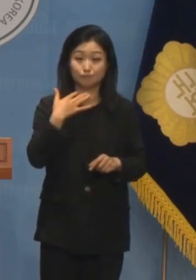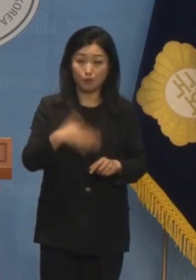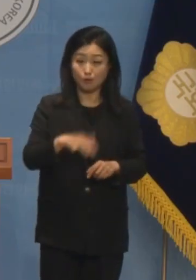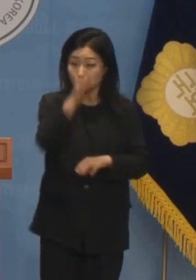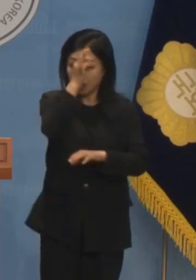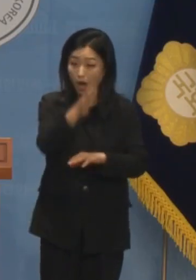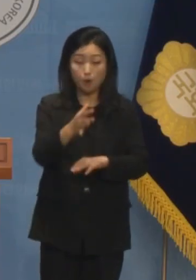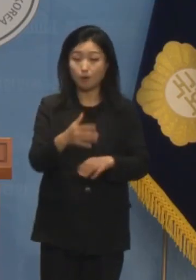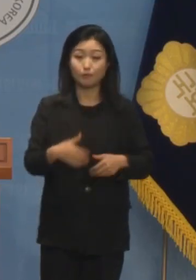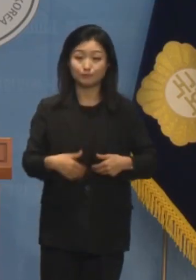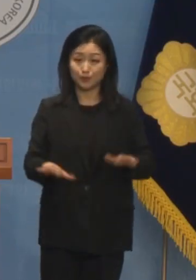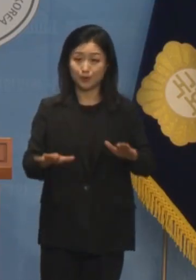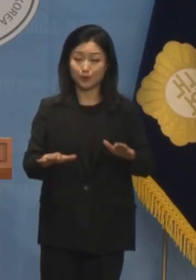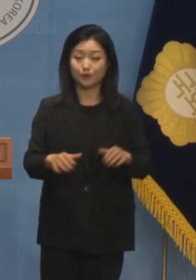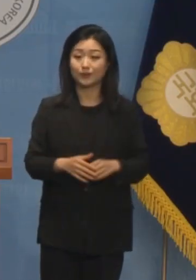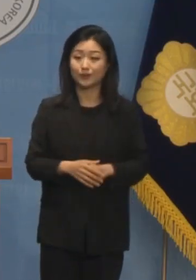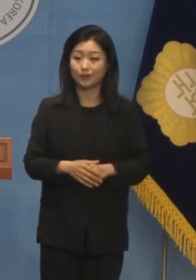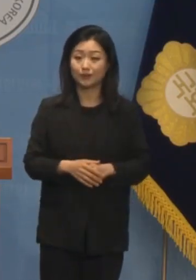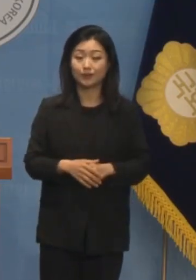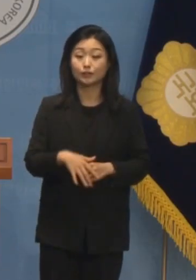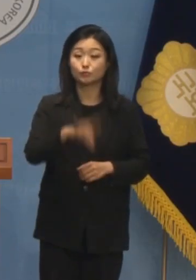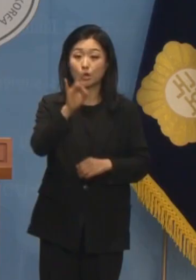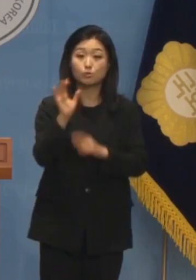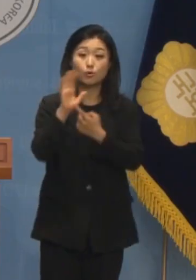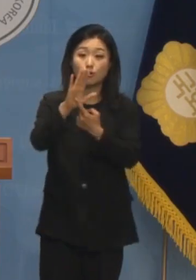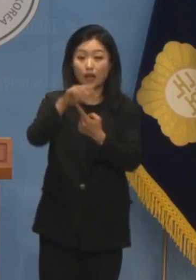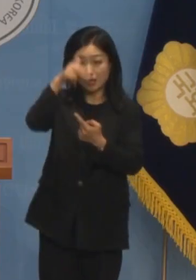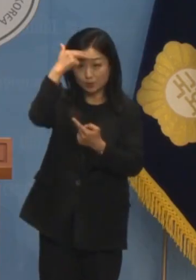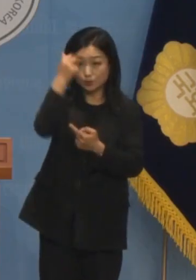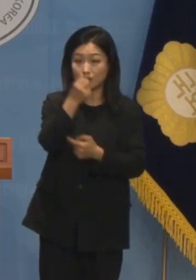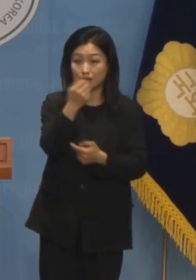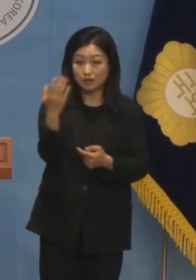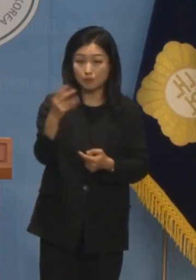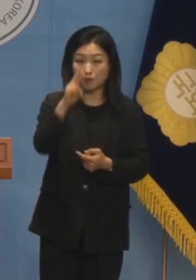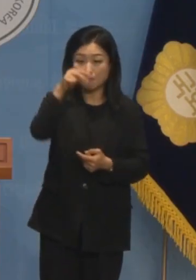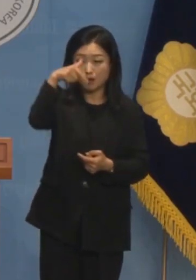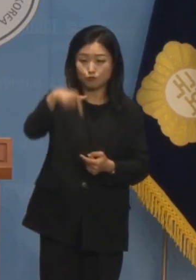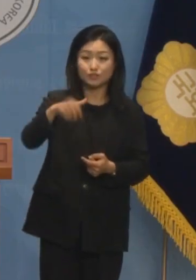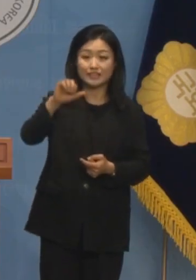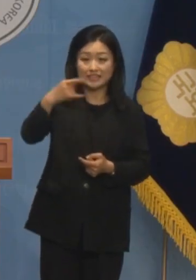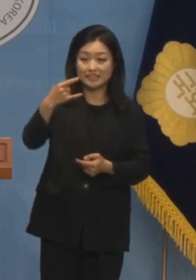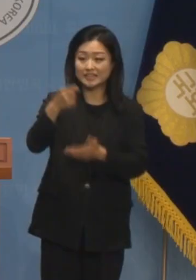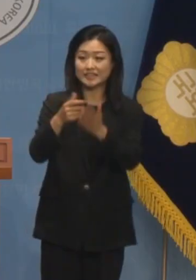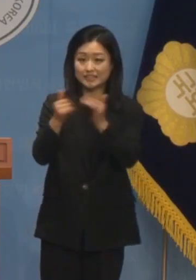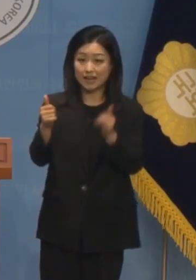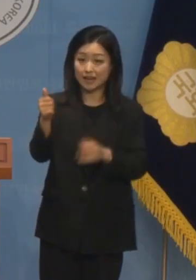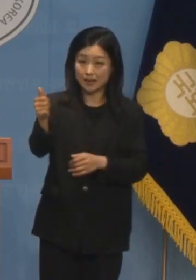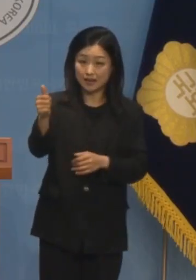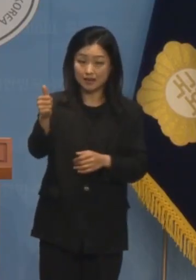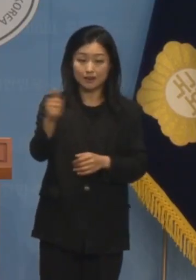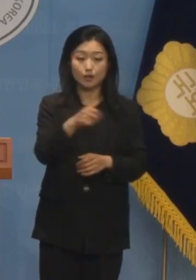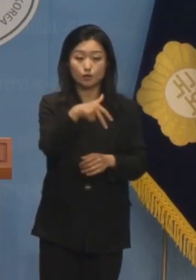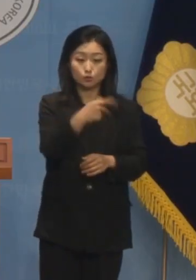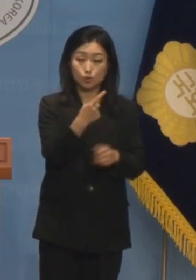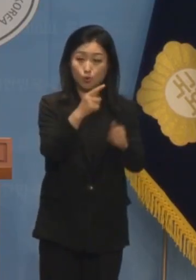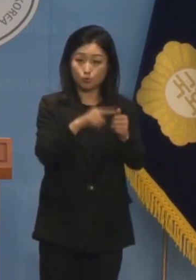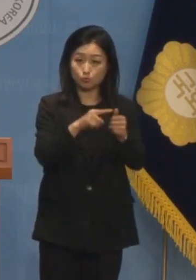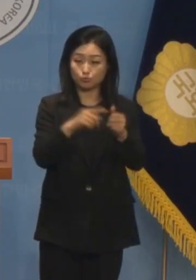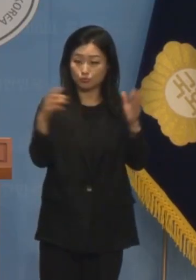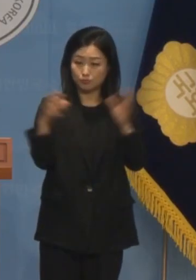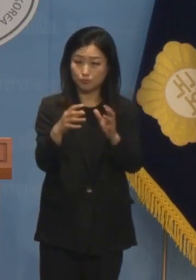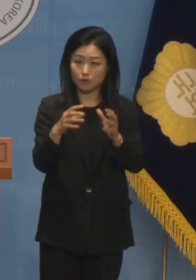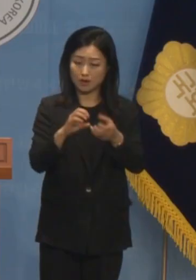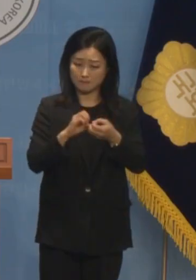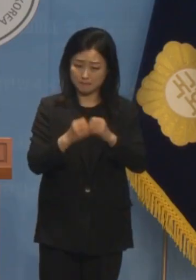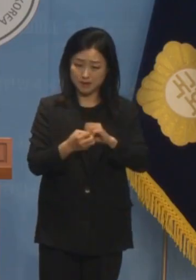없습니다. 오히려 이를 최초로 보도한 조선일보 박국희 기자는 진 위원장과 조국 대표의 발언을 뭉뚱그려